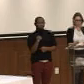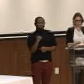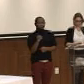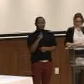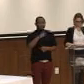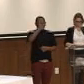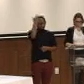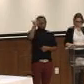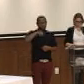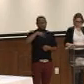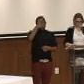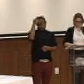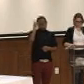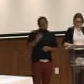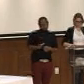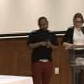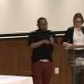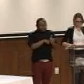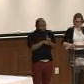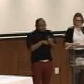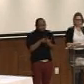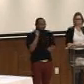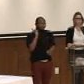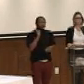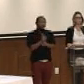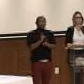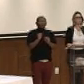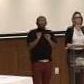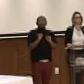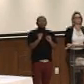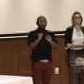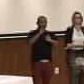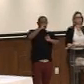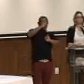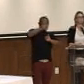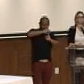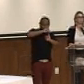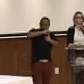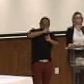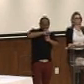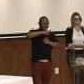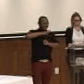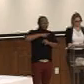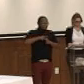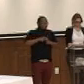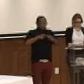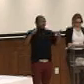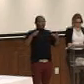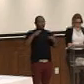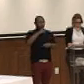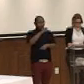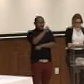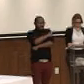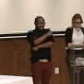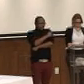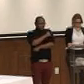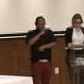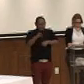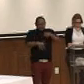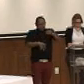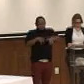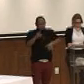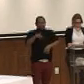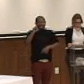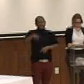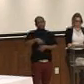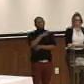o pesquisador avaliou que no Instituto Federal de Brasília, o campus que tem maior evasão é o campus Taguatinga.